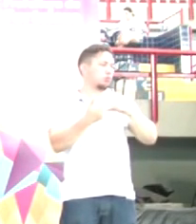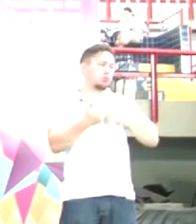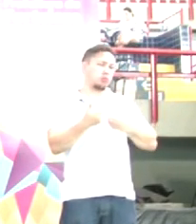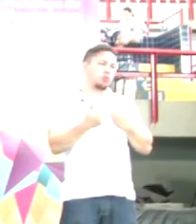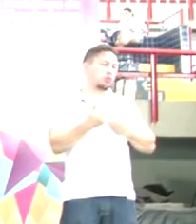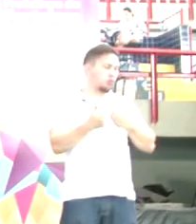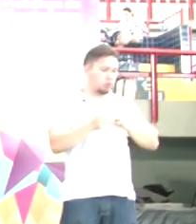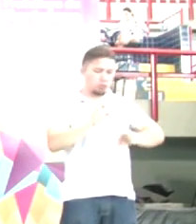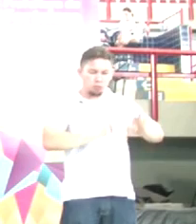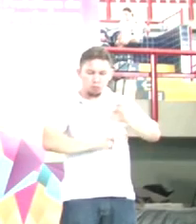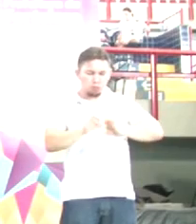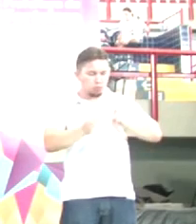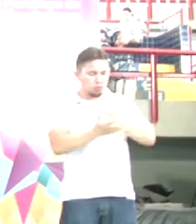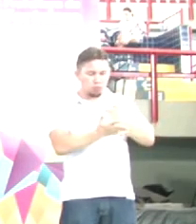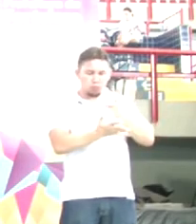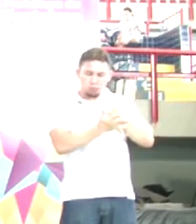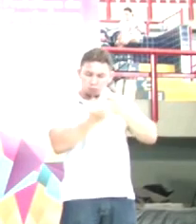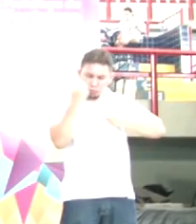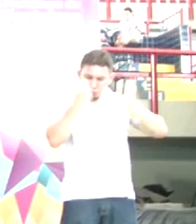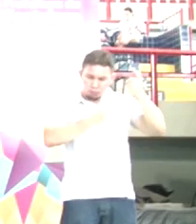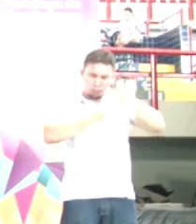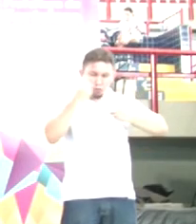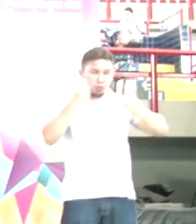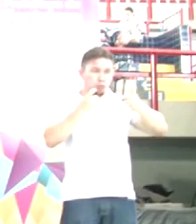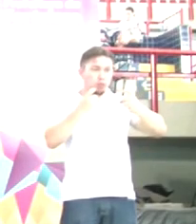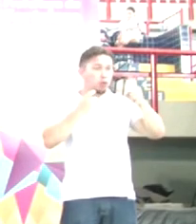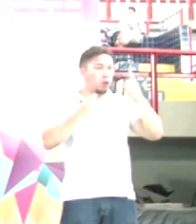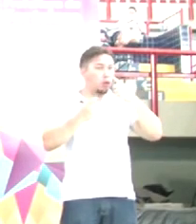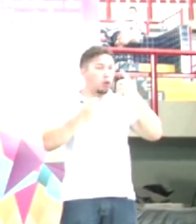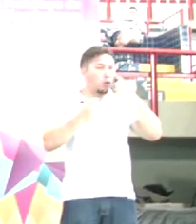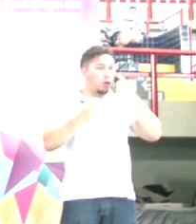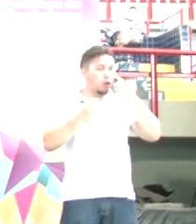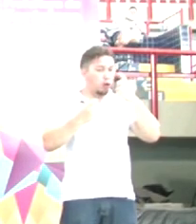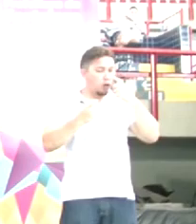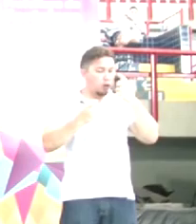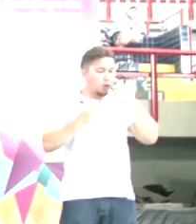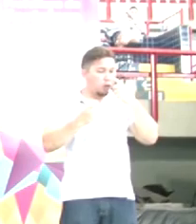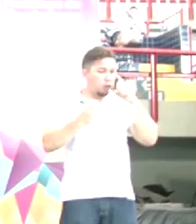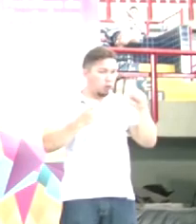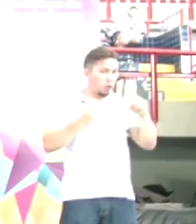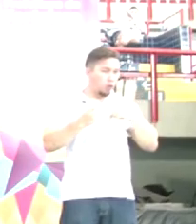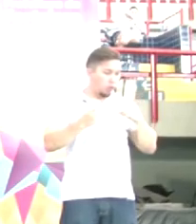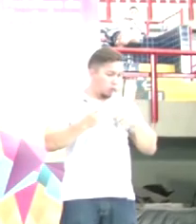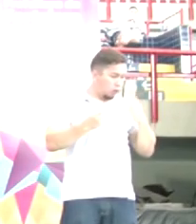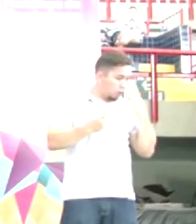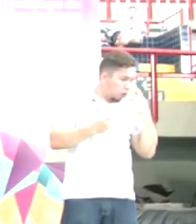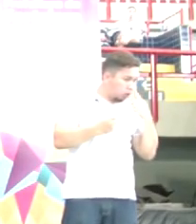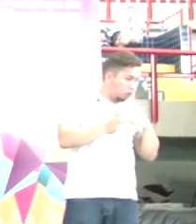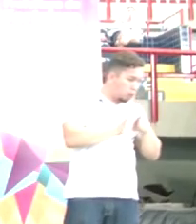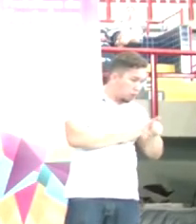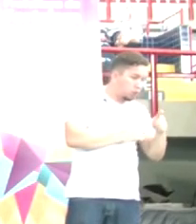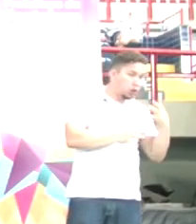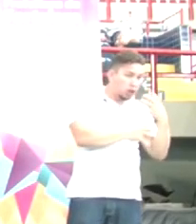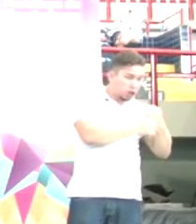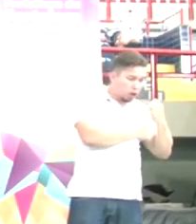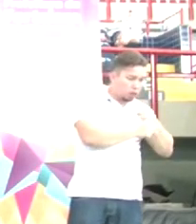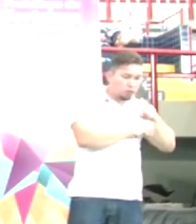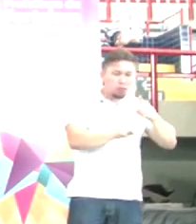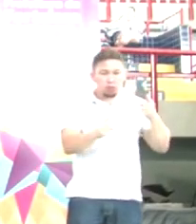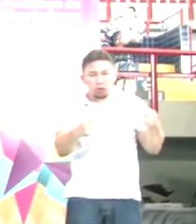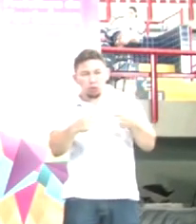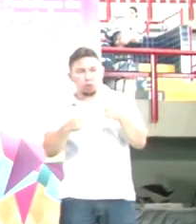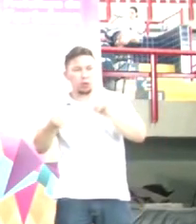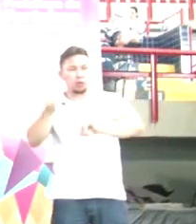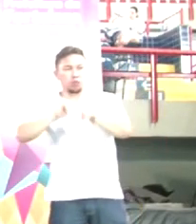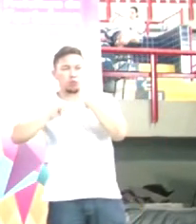mais frequentes. Galera, mais uma questão envolvendo cálculo com química ambiental. A